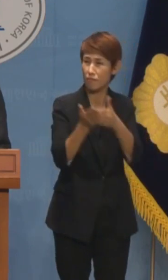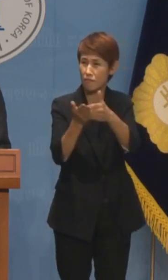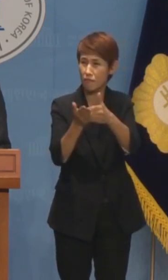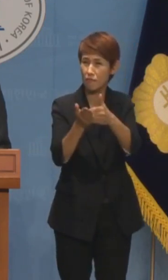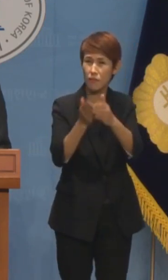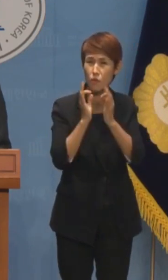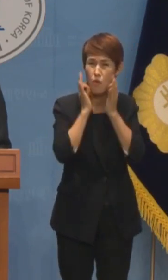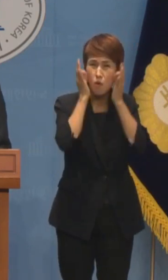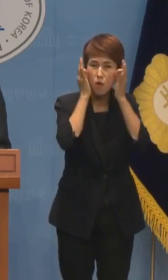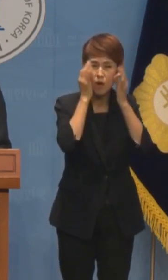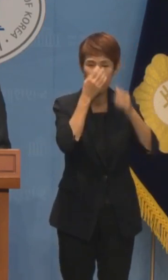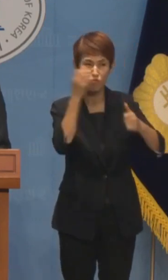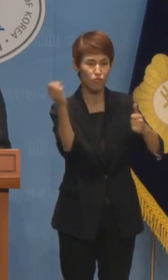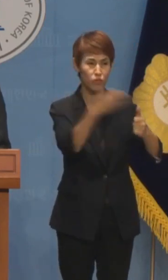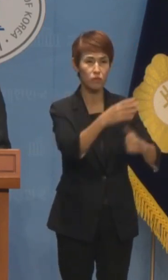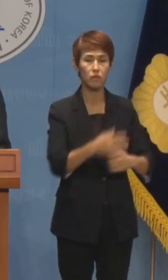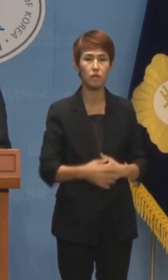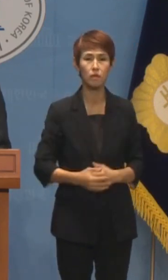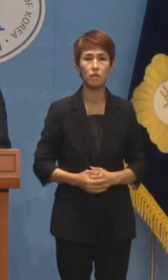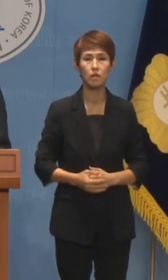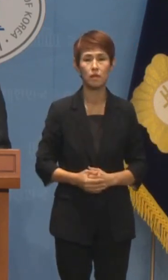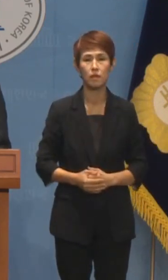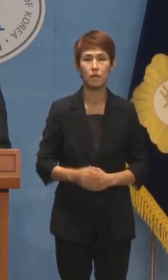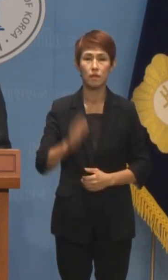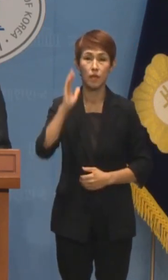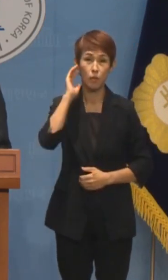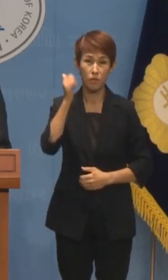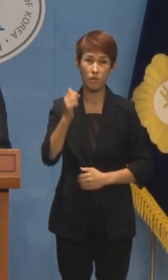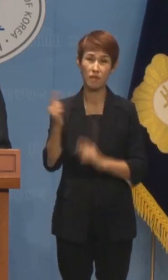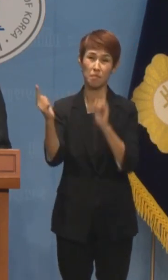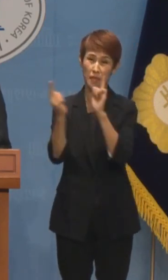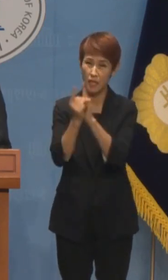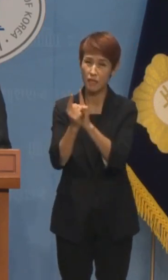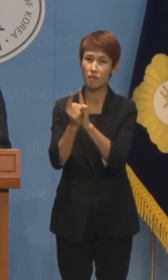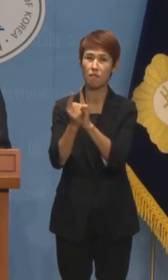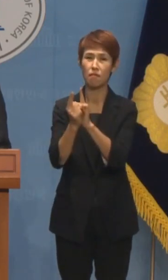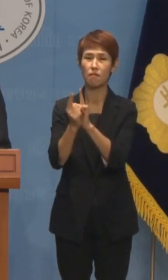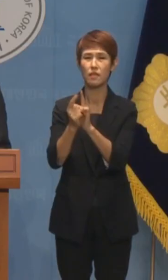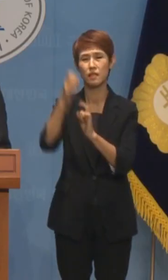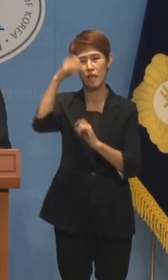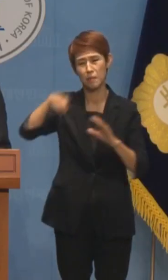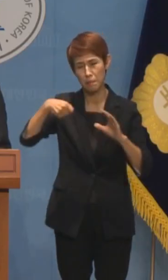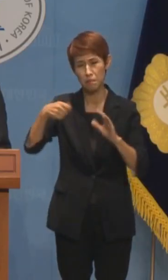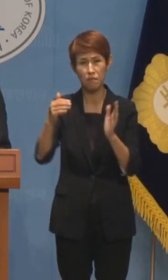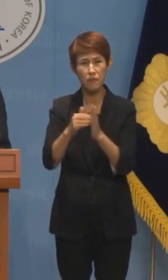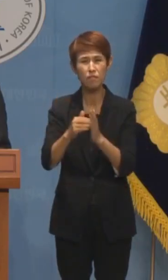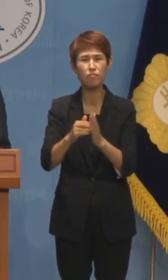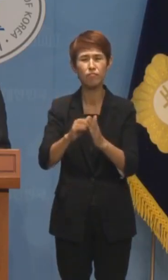폄훼하고 기껏 한 것이 대통령과의 빈손 만찬입니까?